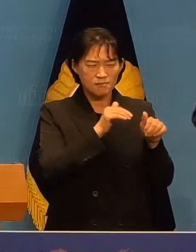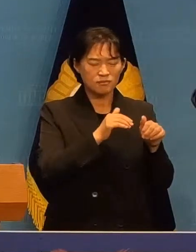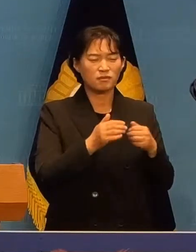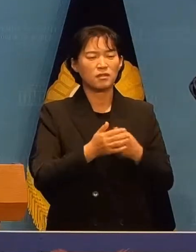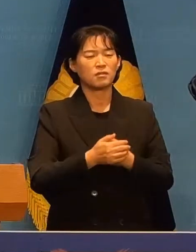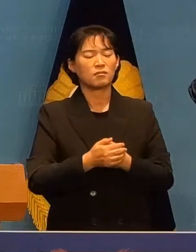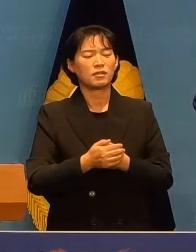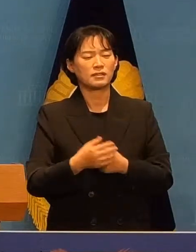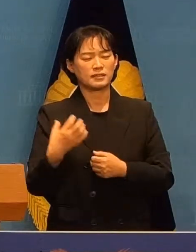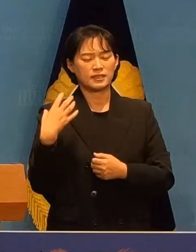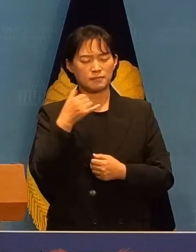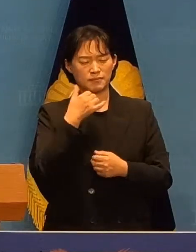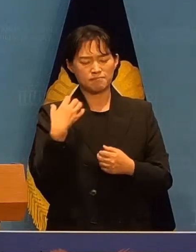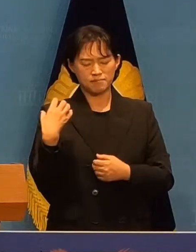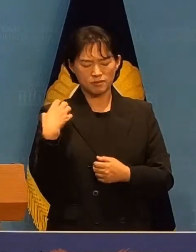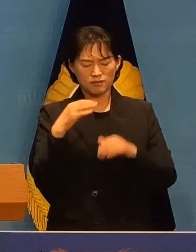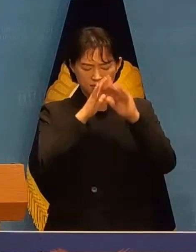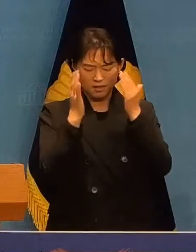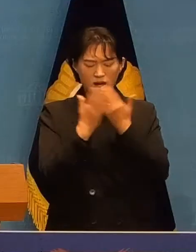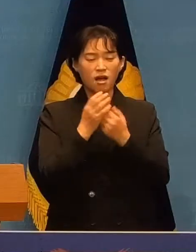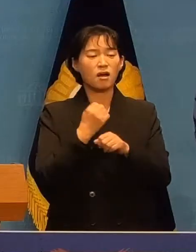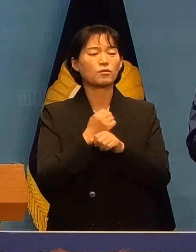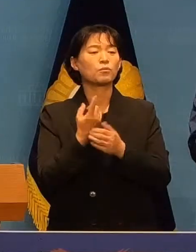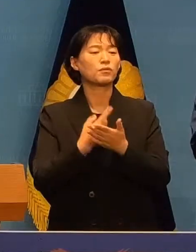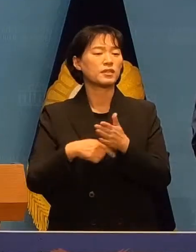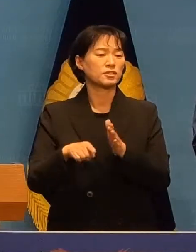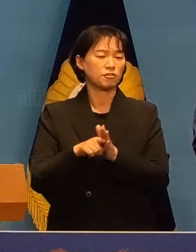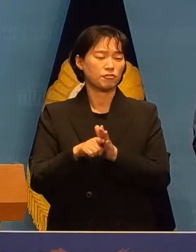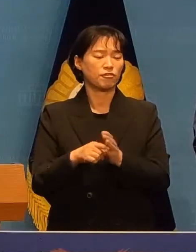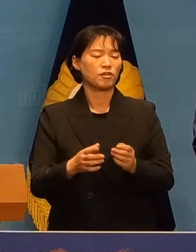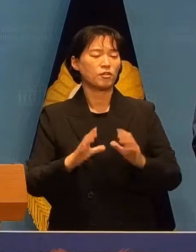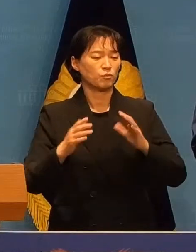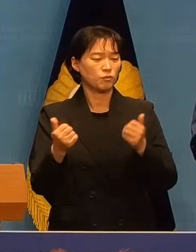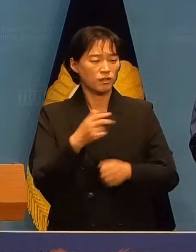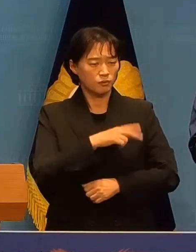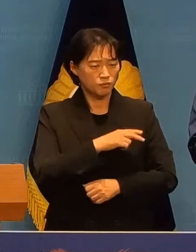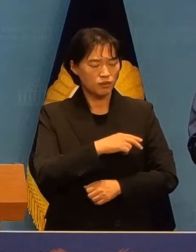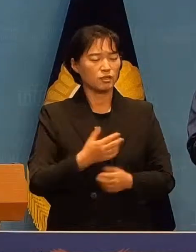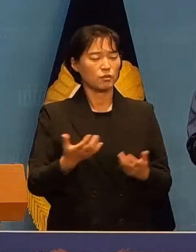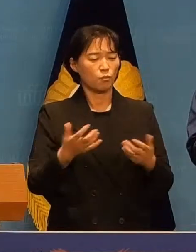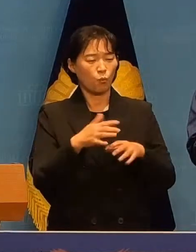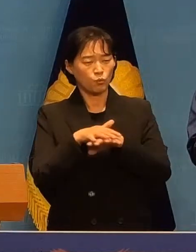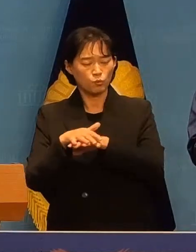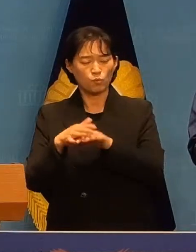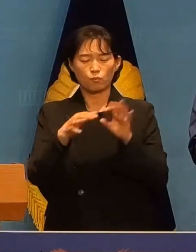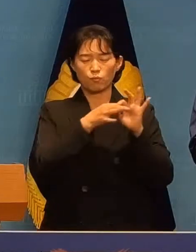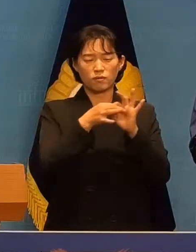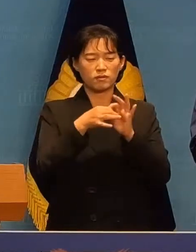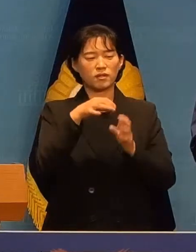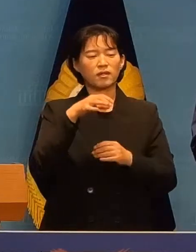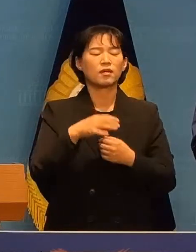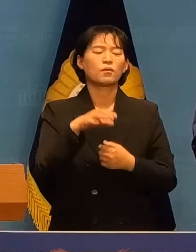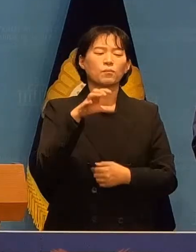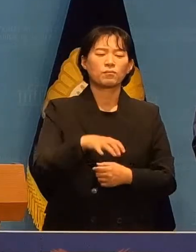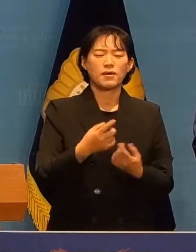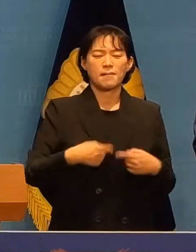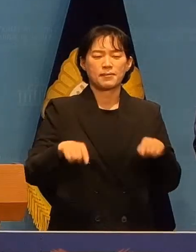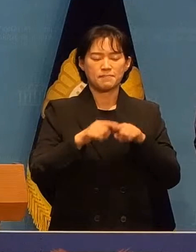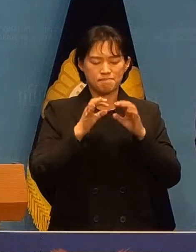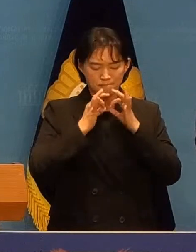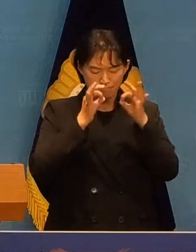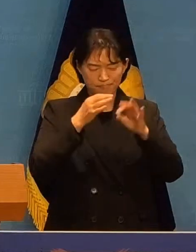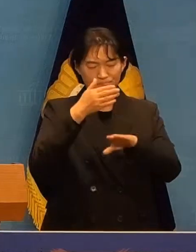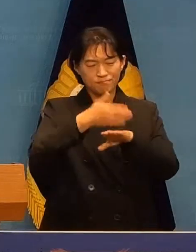역할을 다할 수 있도록 동료 의원들과 그리고 노조, 관계기관과 최선을 다하도록 하겠습니다. 고맙습니다.